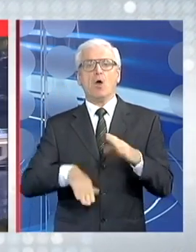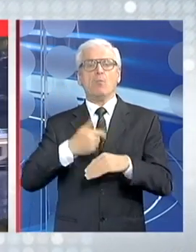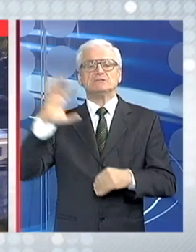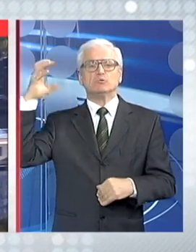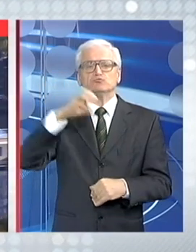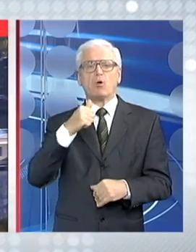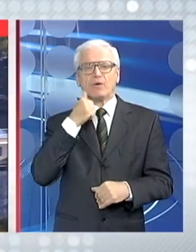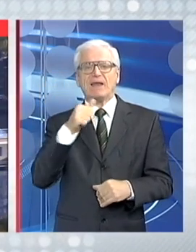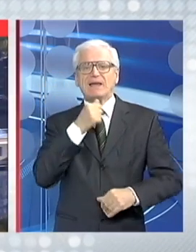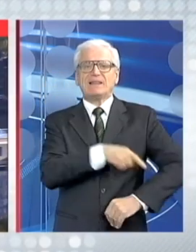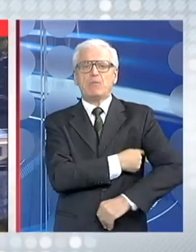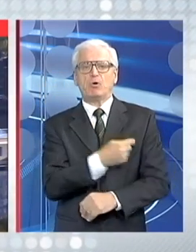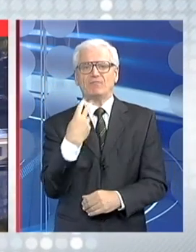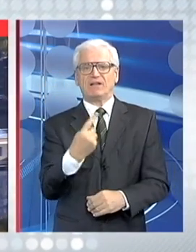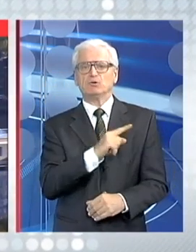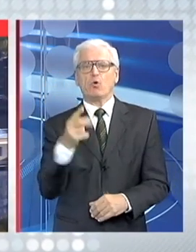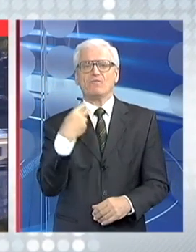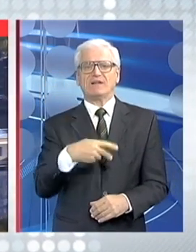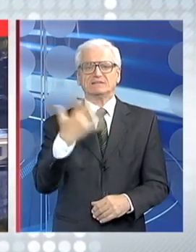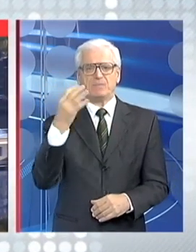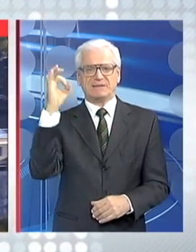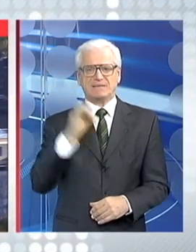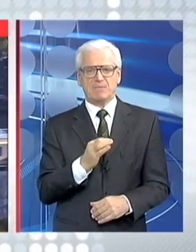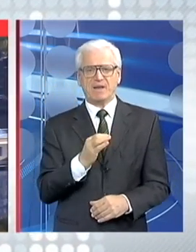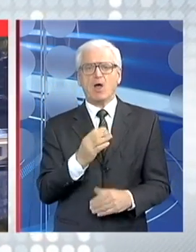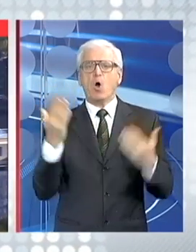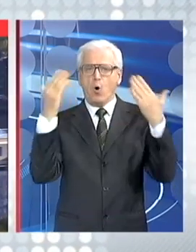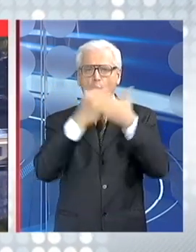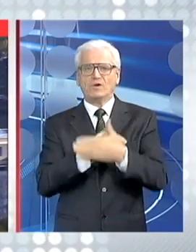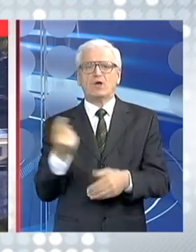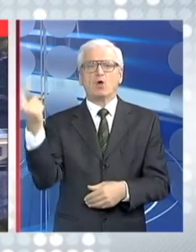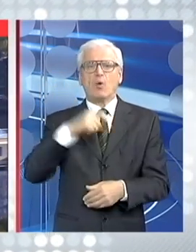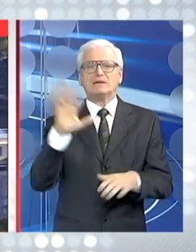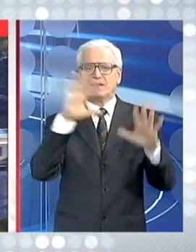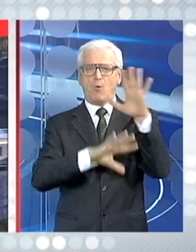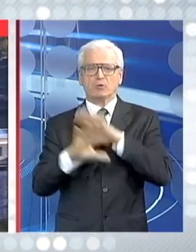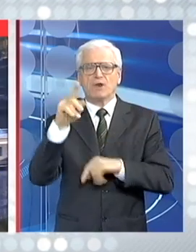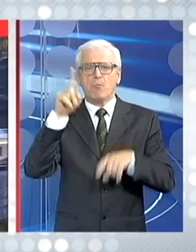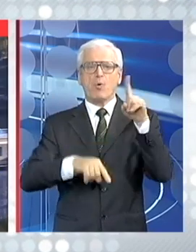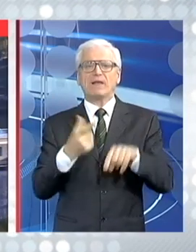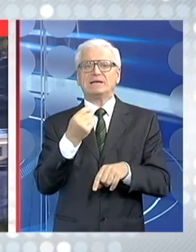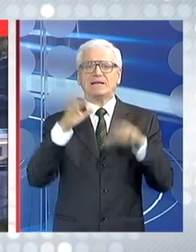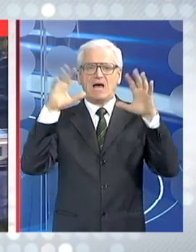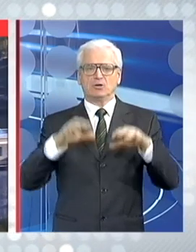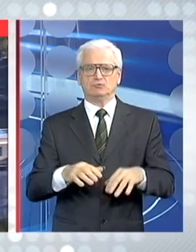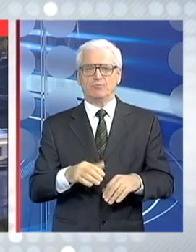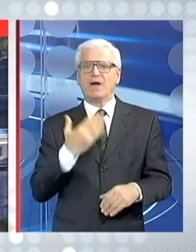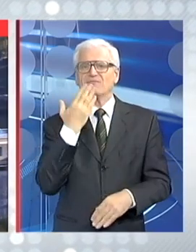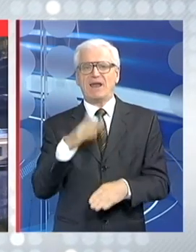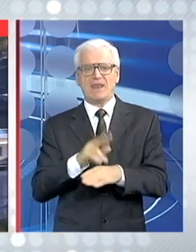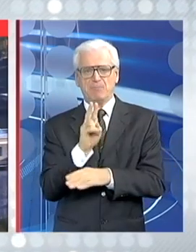Posle sunčanog dana i temperature od 20 do 25 stepeni, uveče stiže na oblačenje, ponegde s